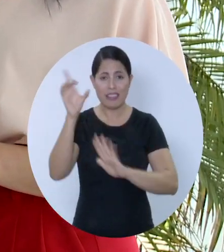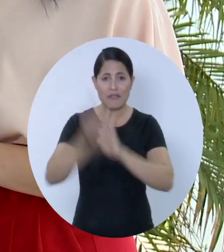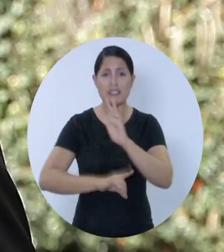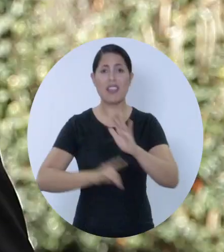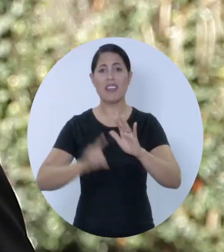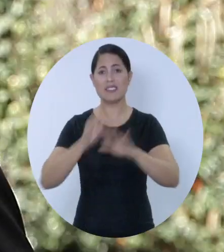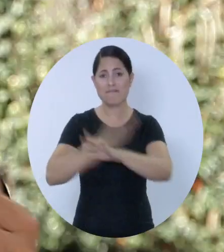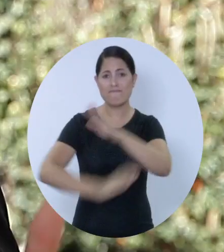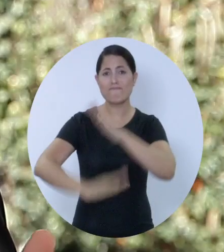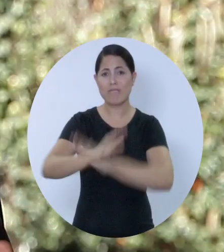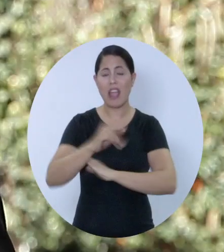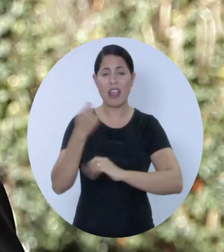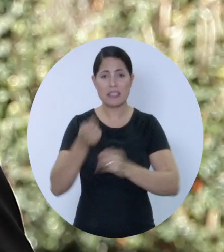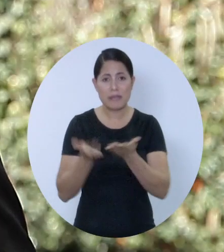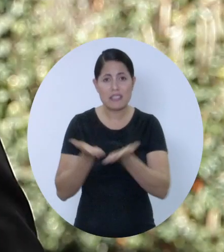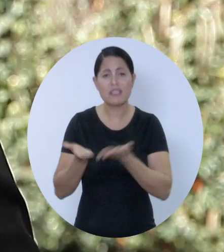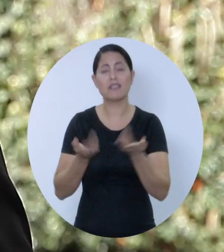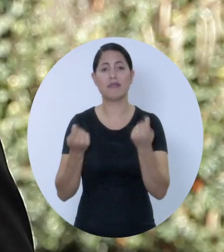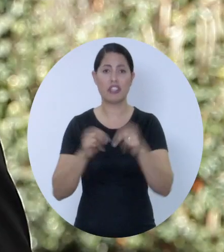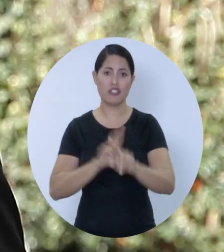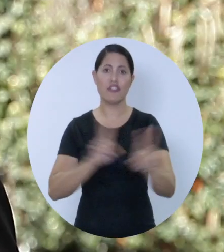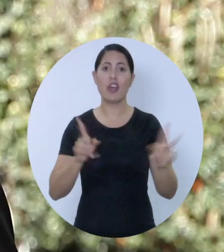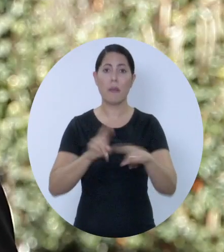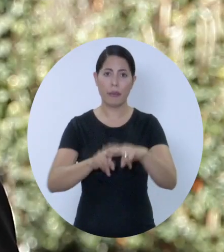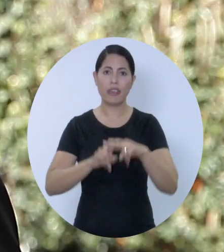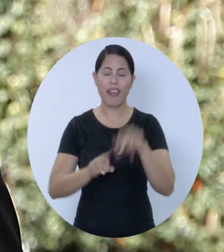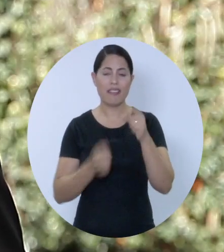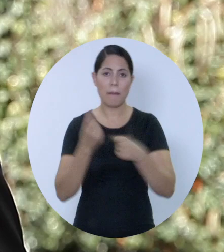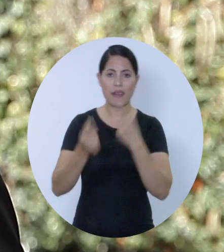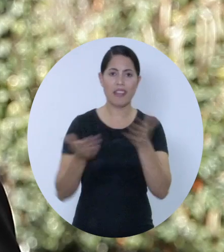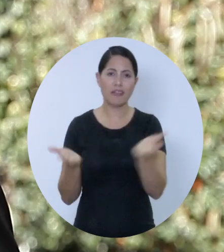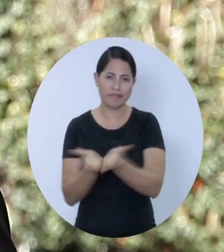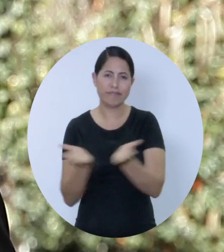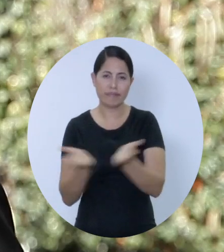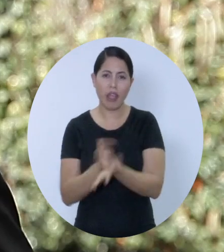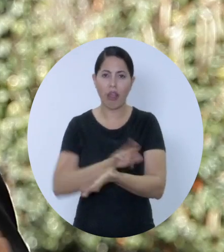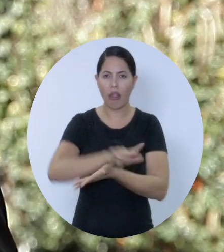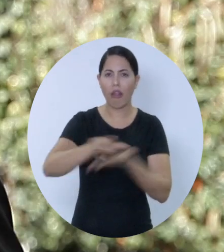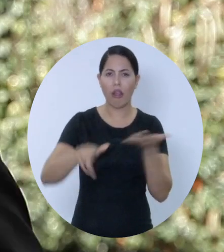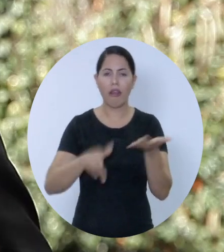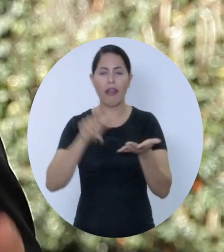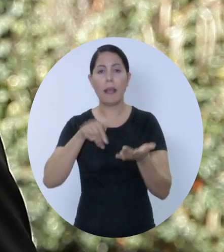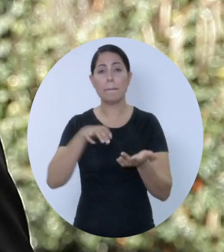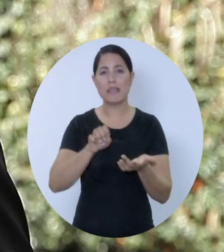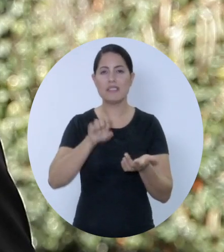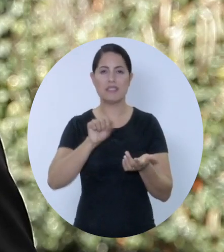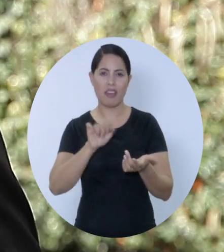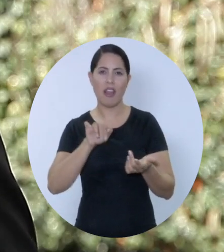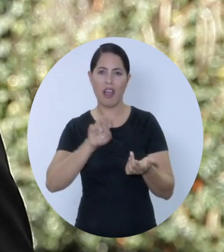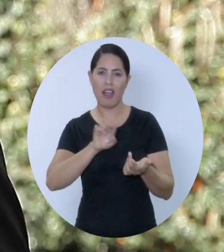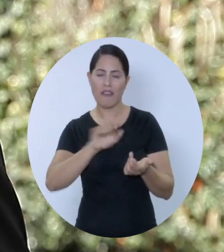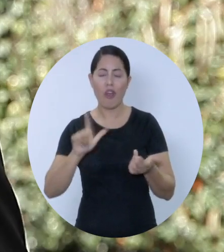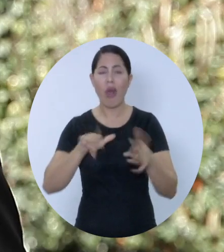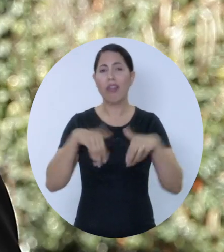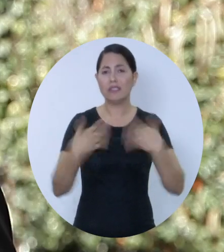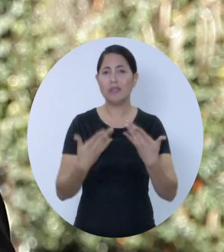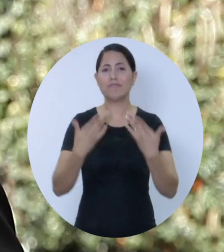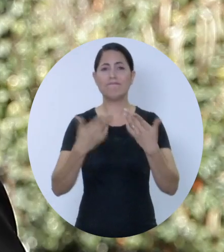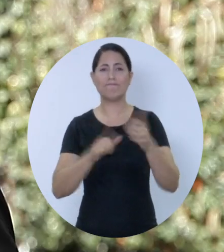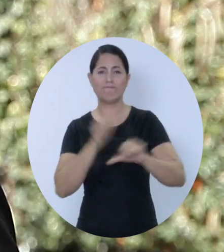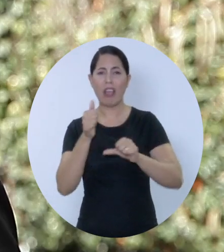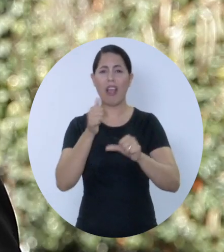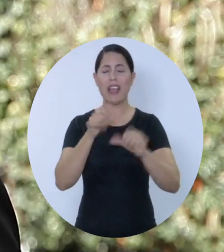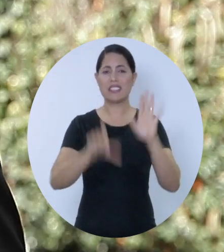situação de maior vulnerabilidade, miserabilidade, essa que é a verdade. Enfim, seria um outro programa extenso só para a gente relatar